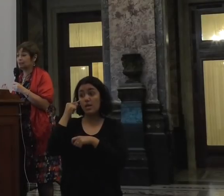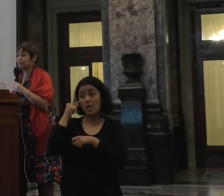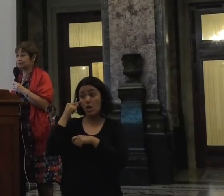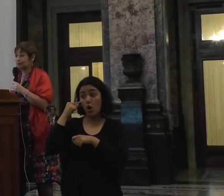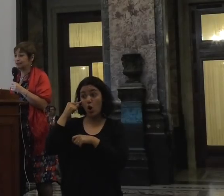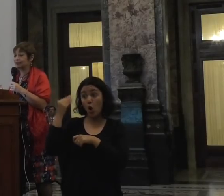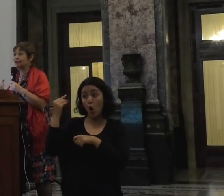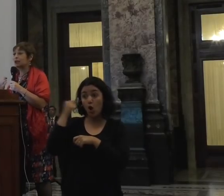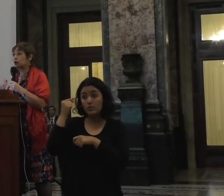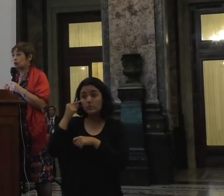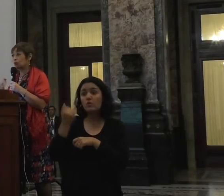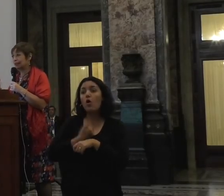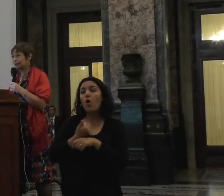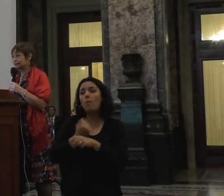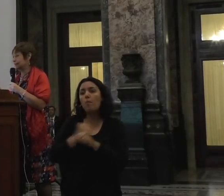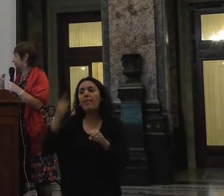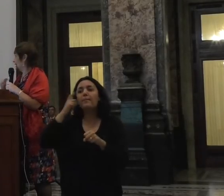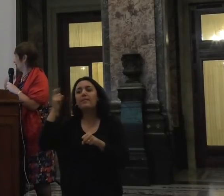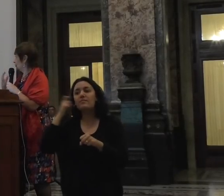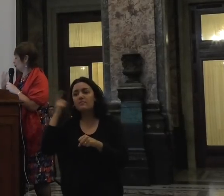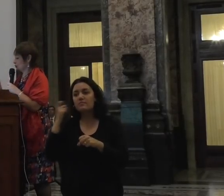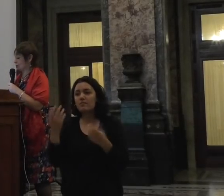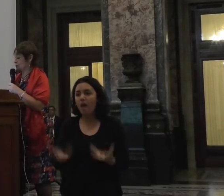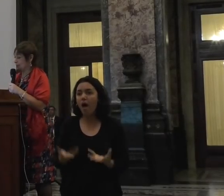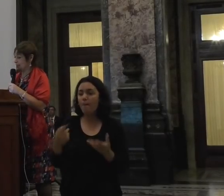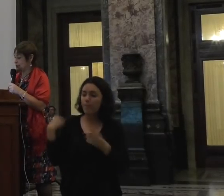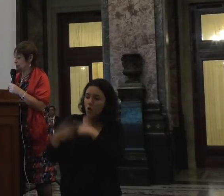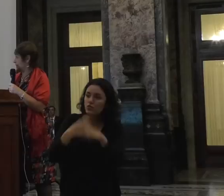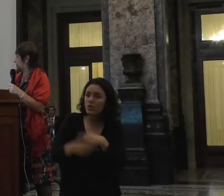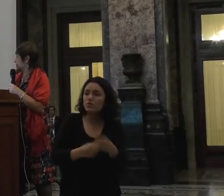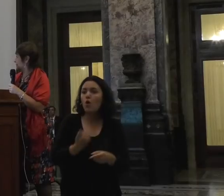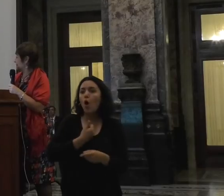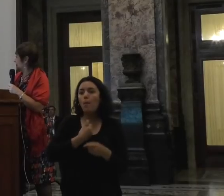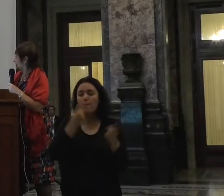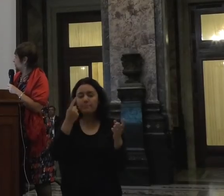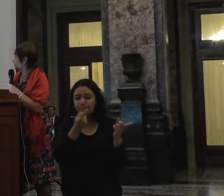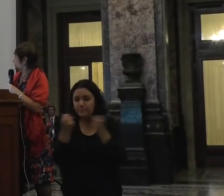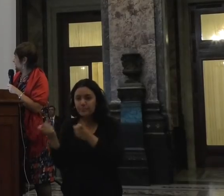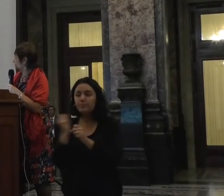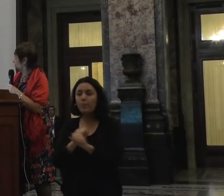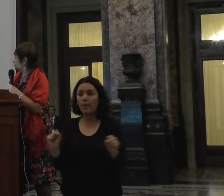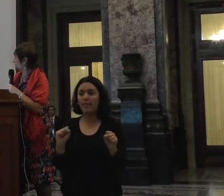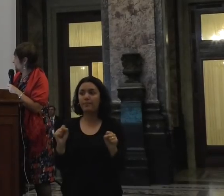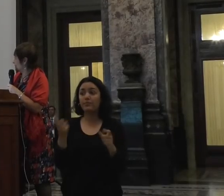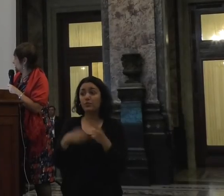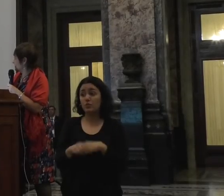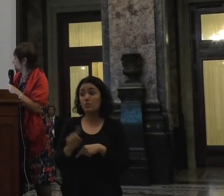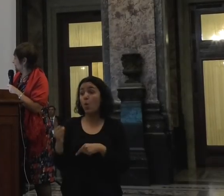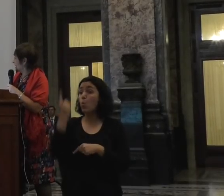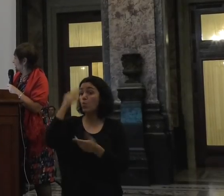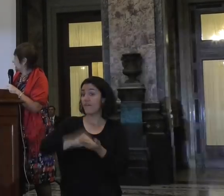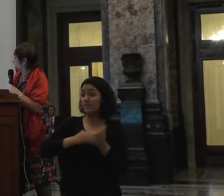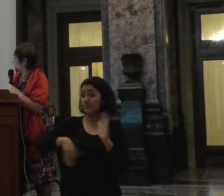estudiar experimentalmente cómo es que estos procesos de percepción pasan. Lo vamos a ver nada más una vez